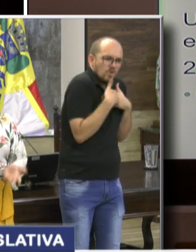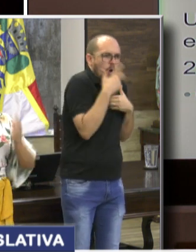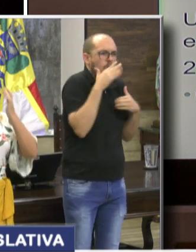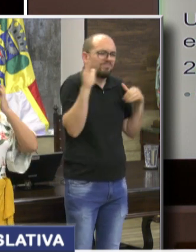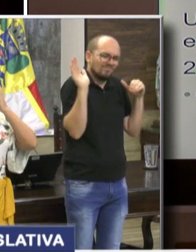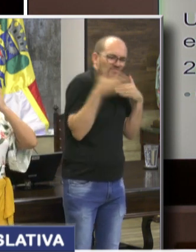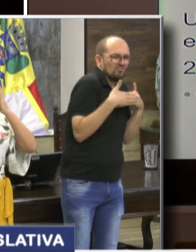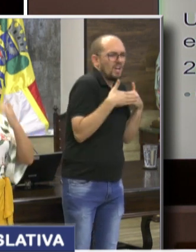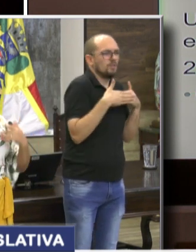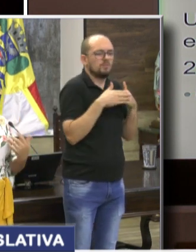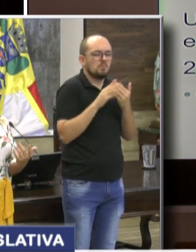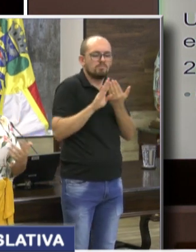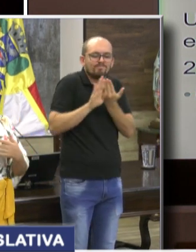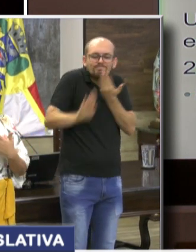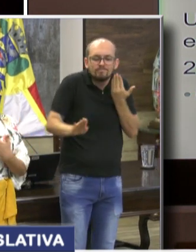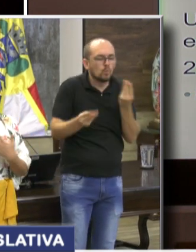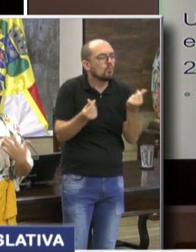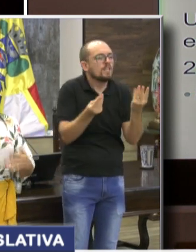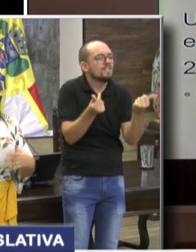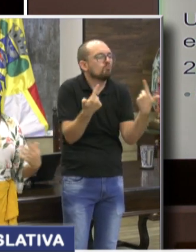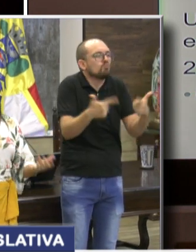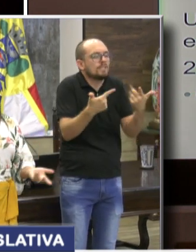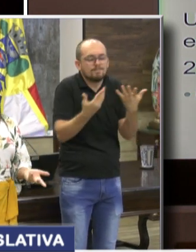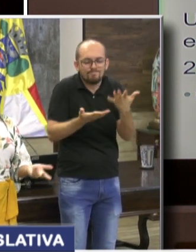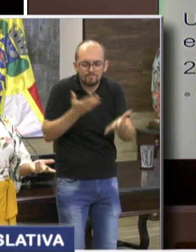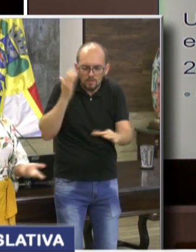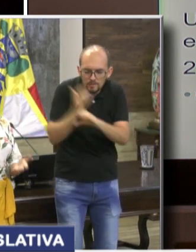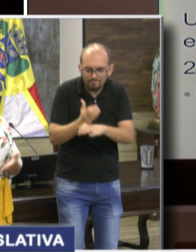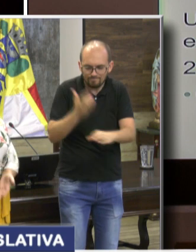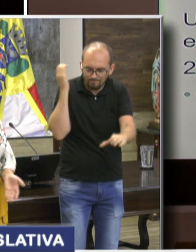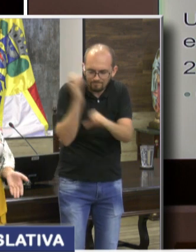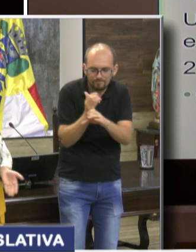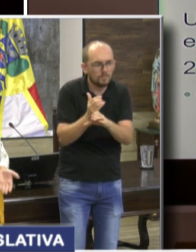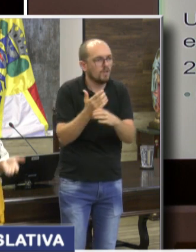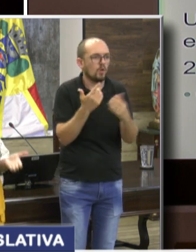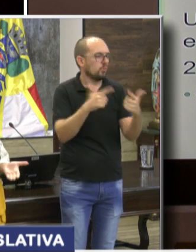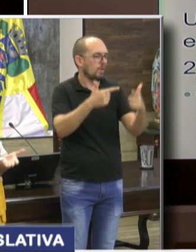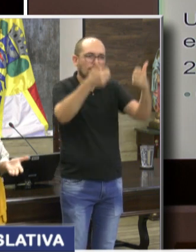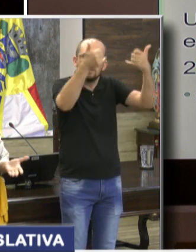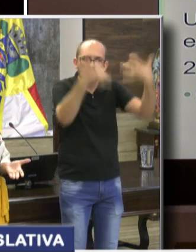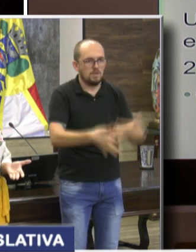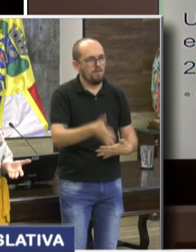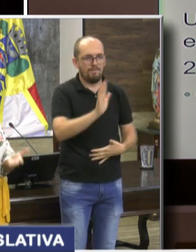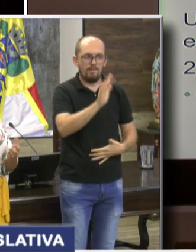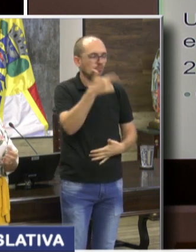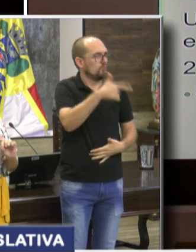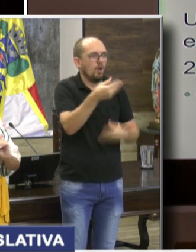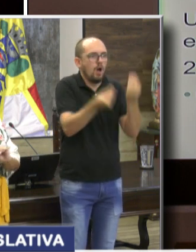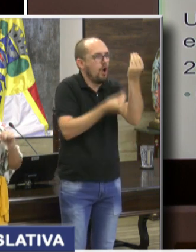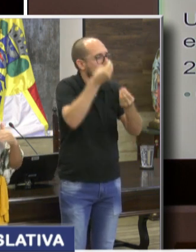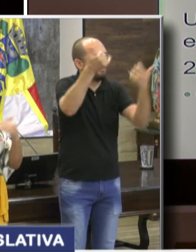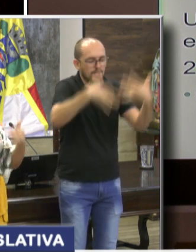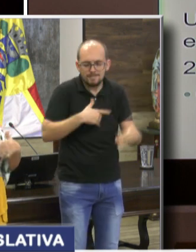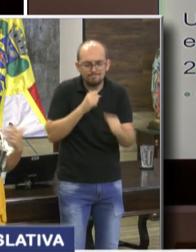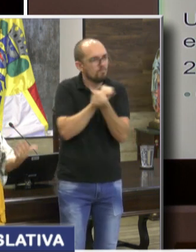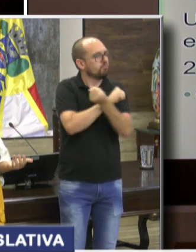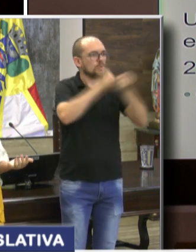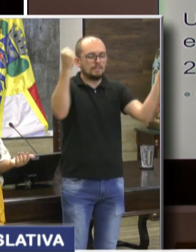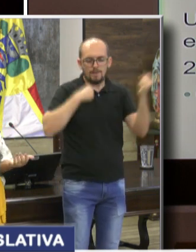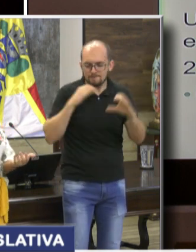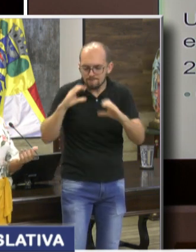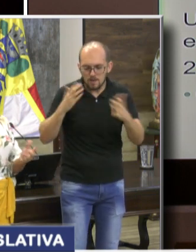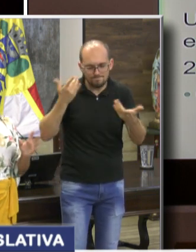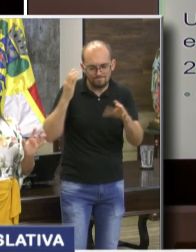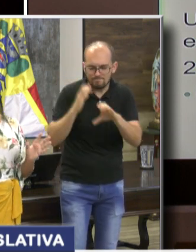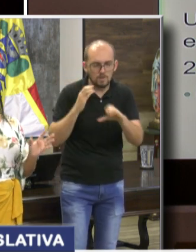uma noção, eu não vou conseguir falar sobre todos esses 3 anos. Esse é o 3º ano que eu estou com o Gustavo. Então, é impossível trazer os 3 anos